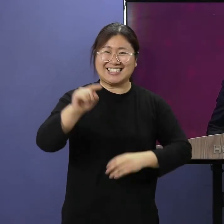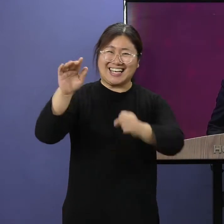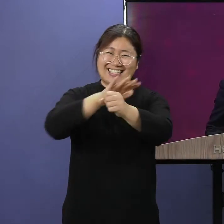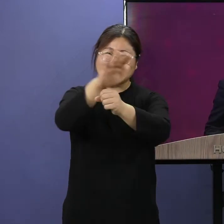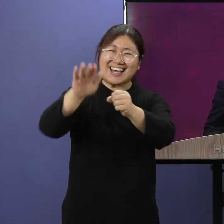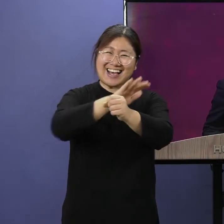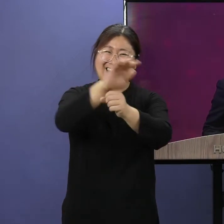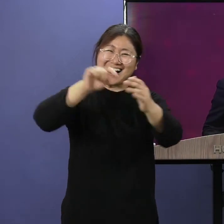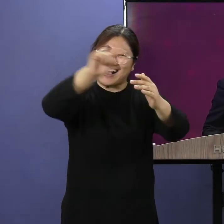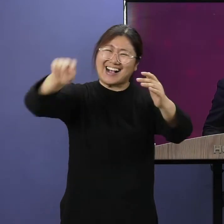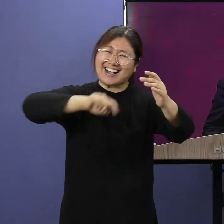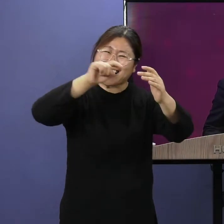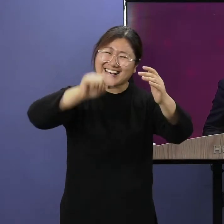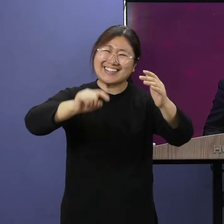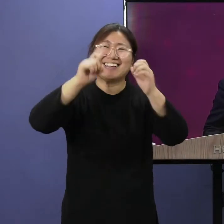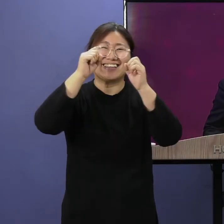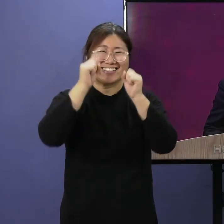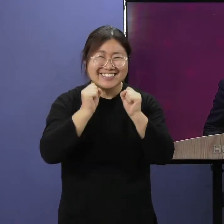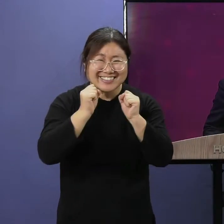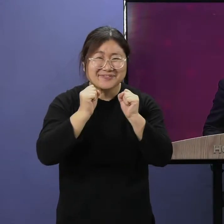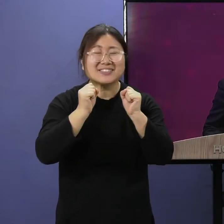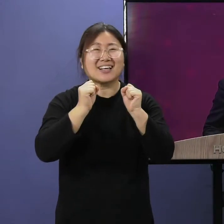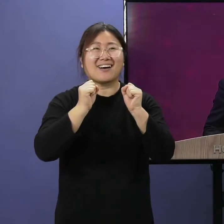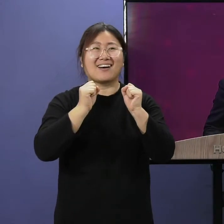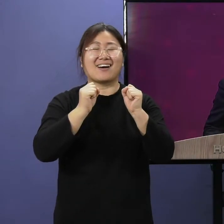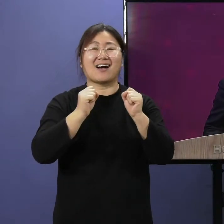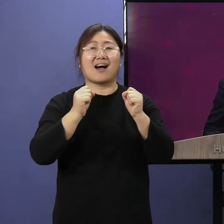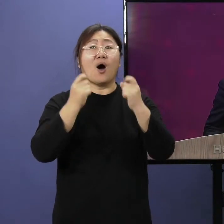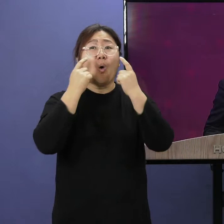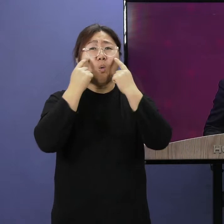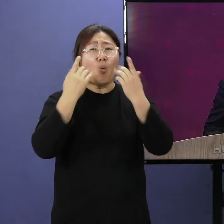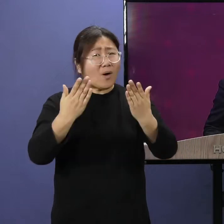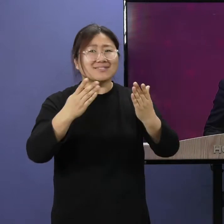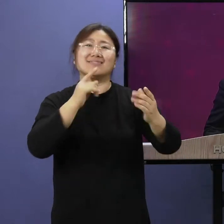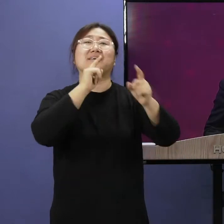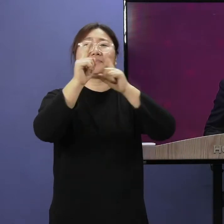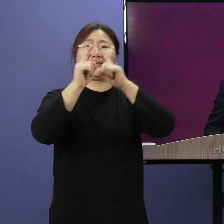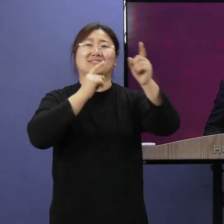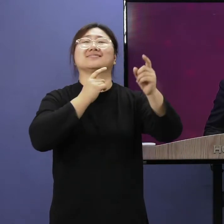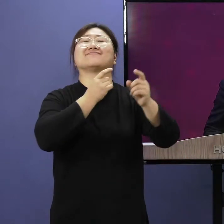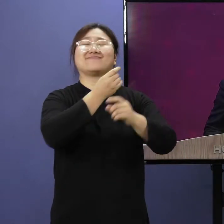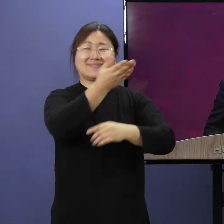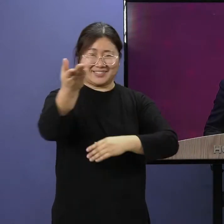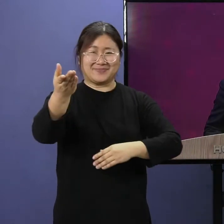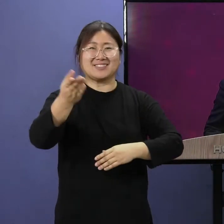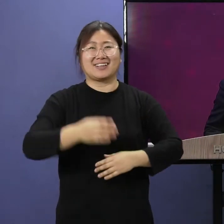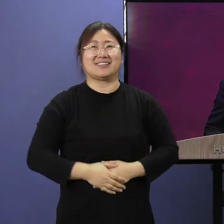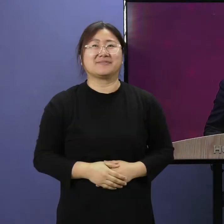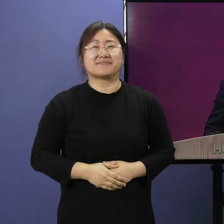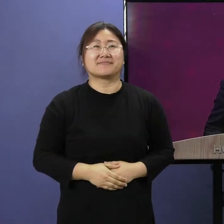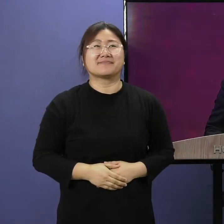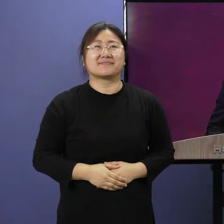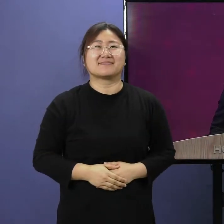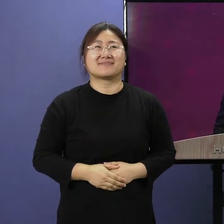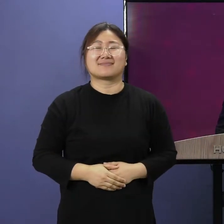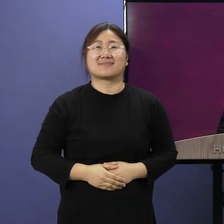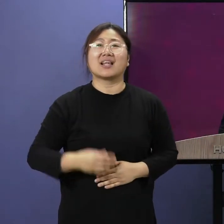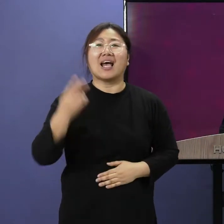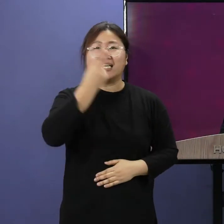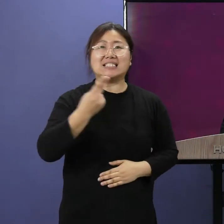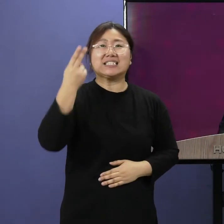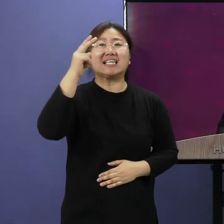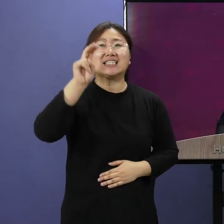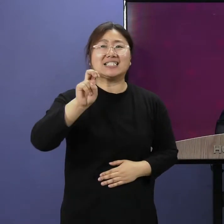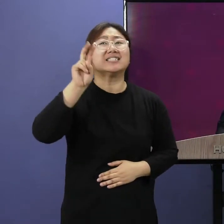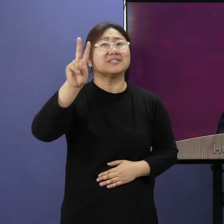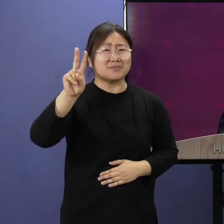네, 제가 분명하고 확실하게 말할 수 있는데 2022년도 만만치 않을 것입니다.